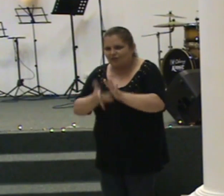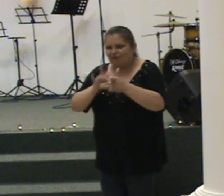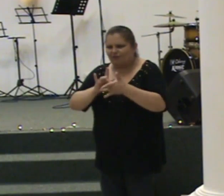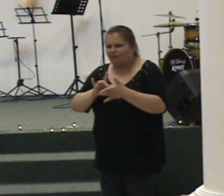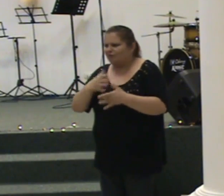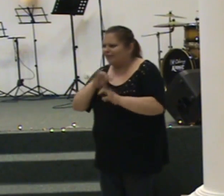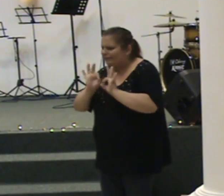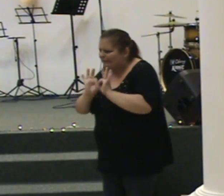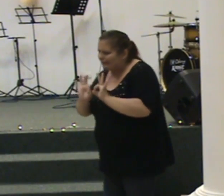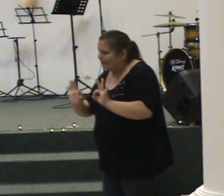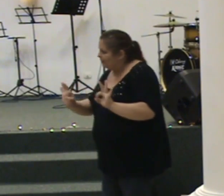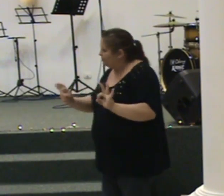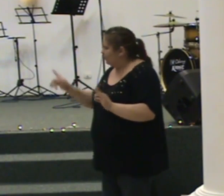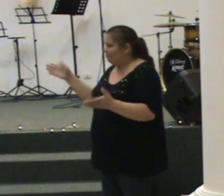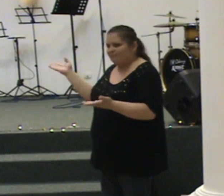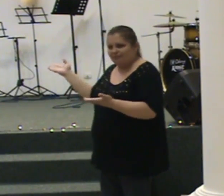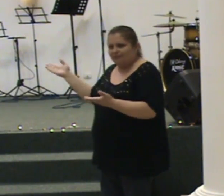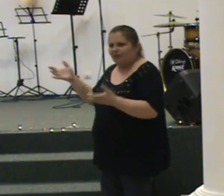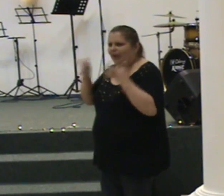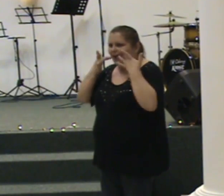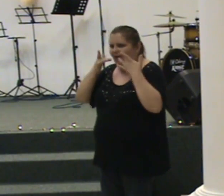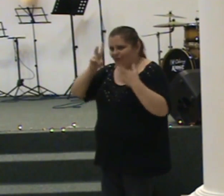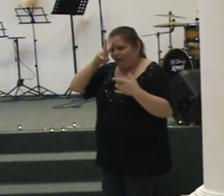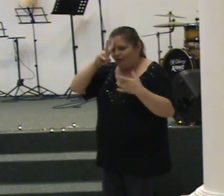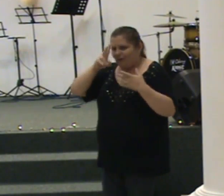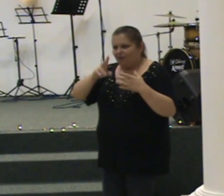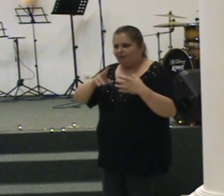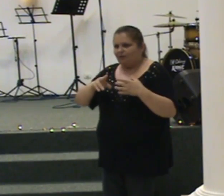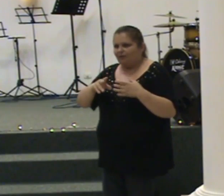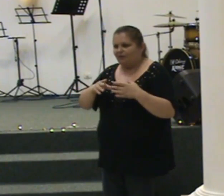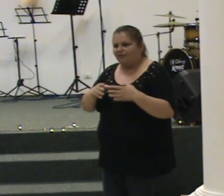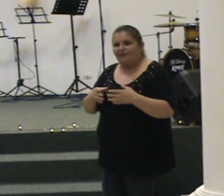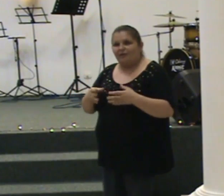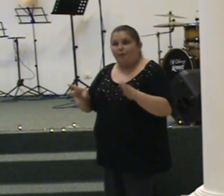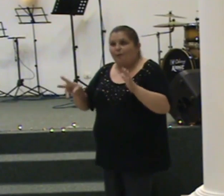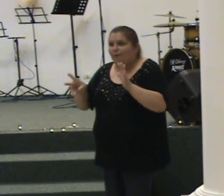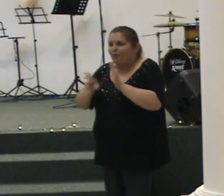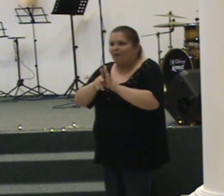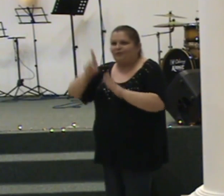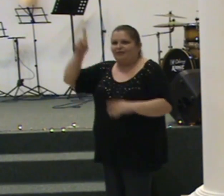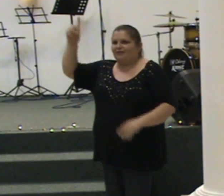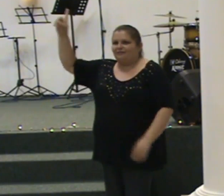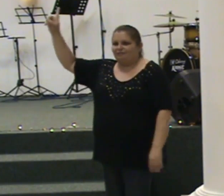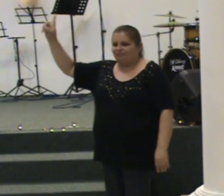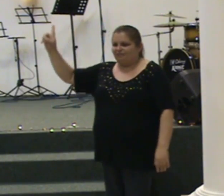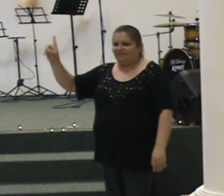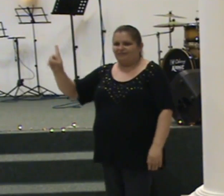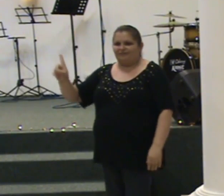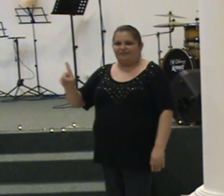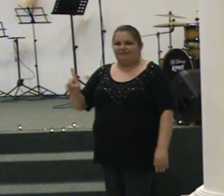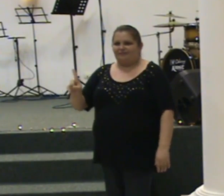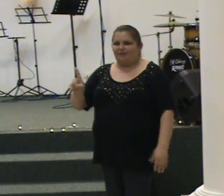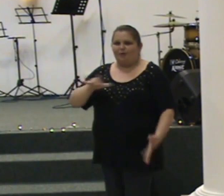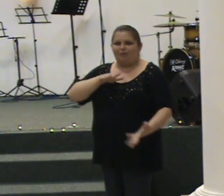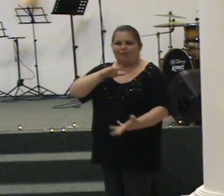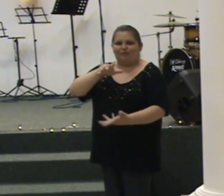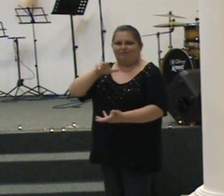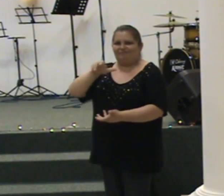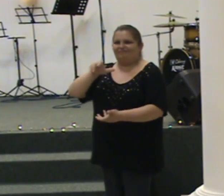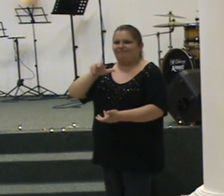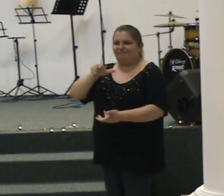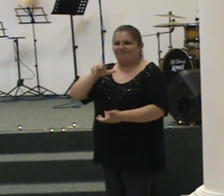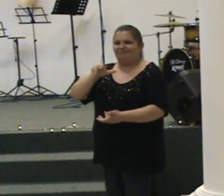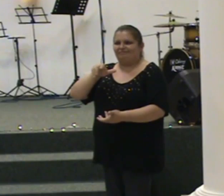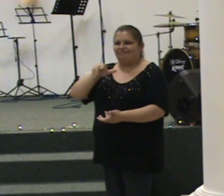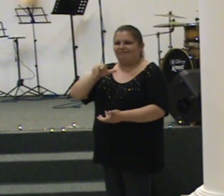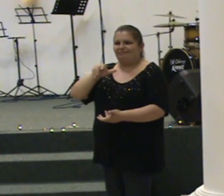que nós vimos aqui na encenação, estava Deus, o próprio Deus vindo ao mundo. Ali está dizendo o